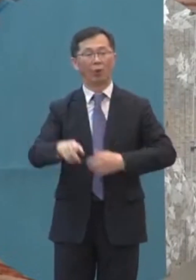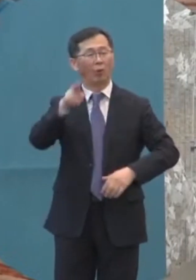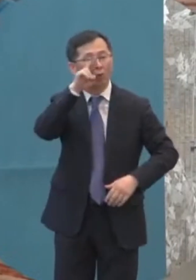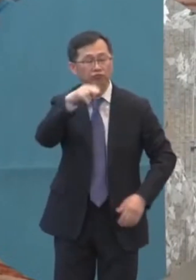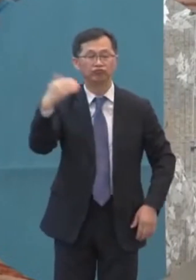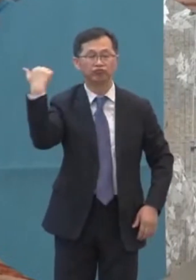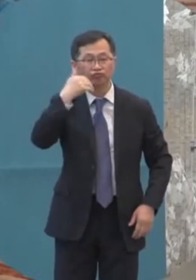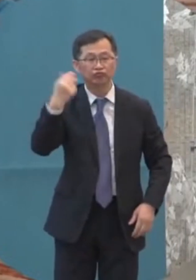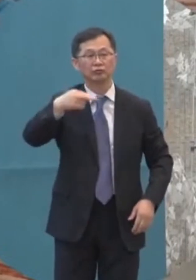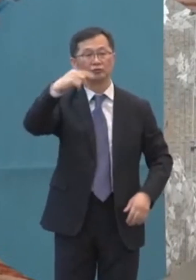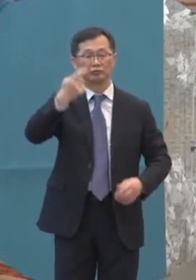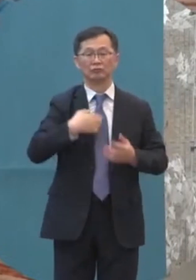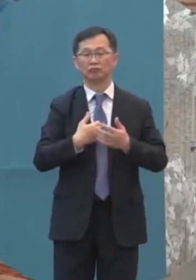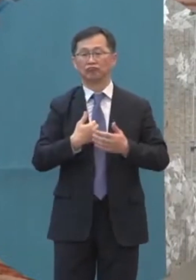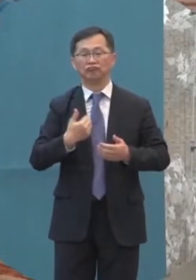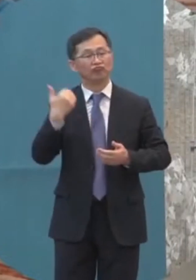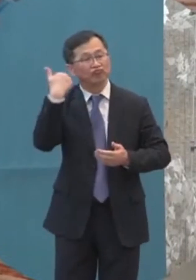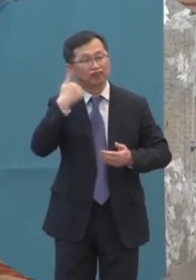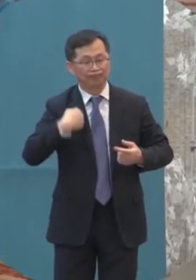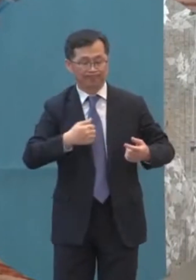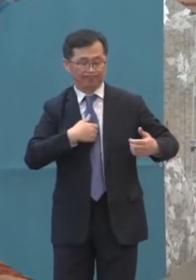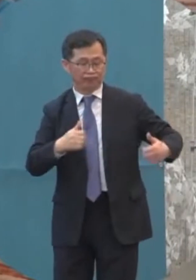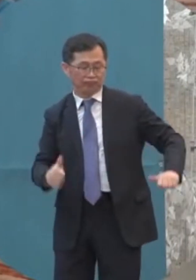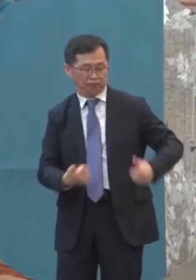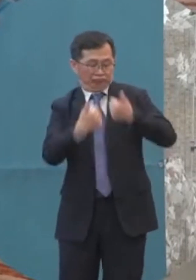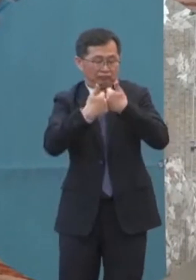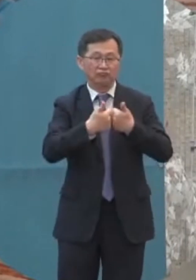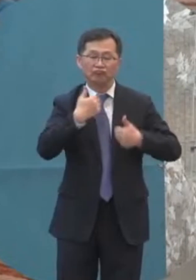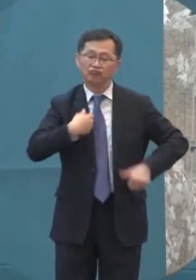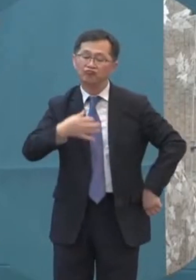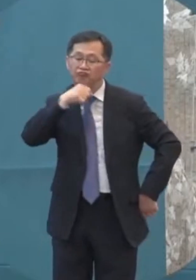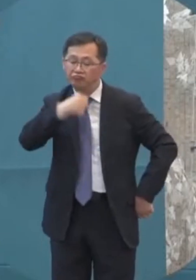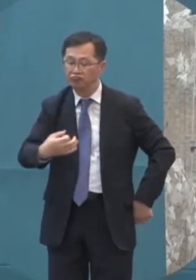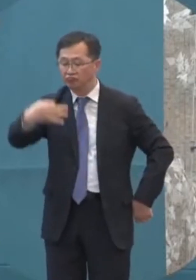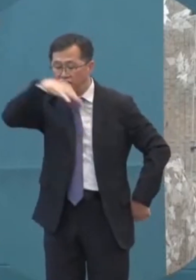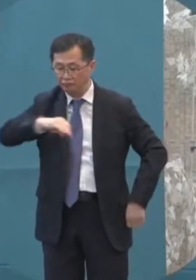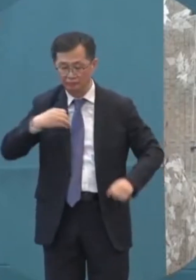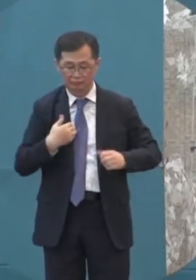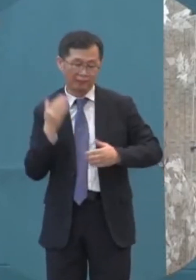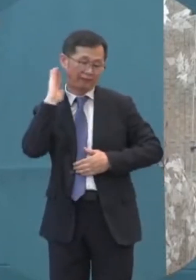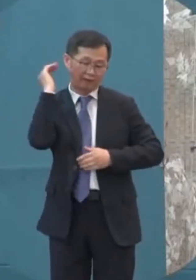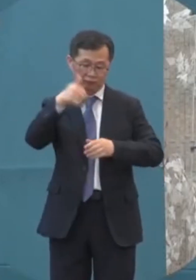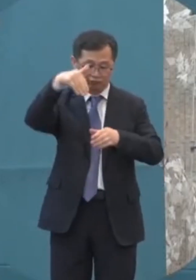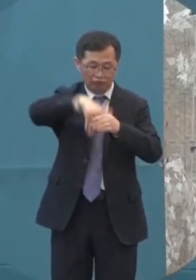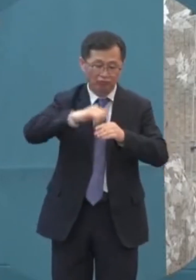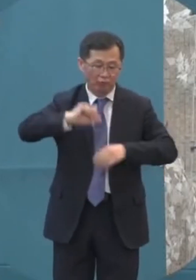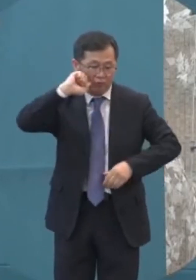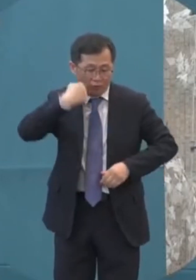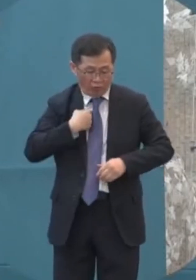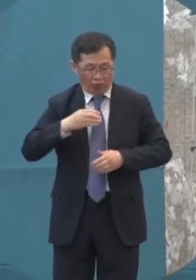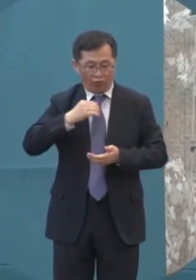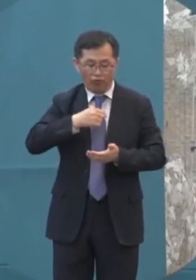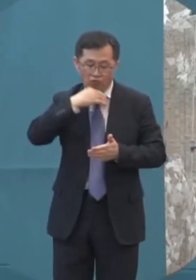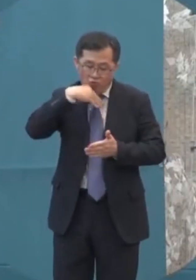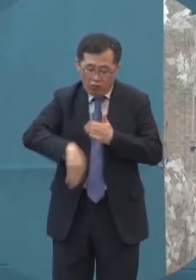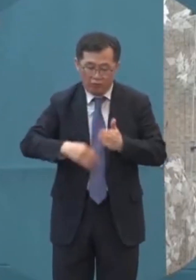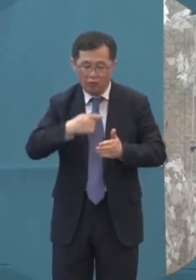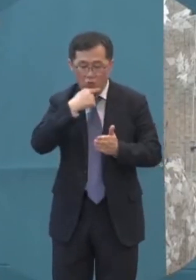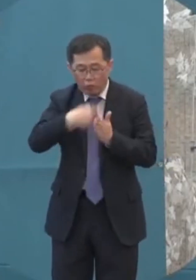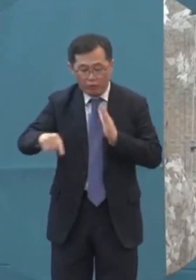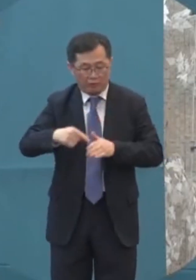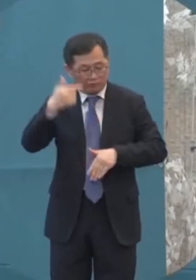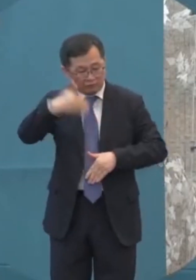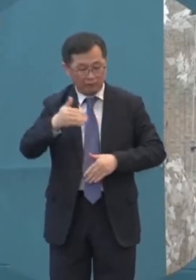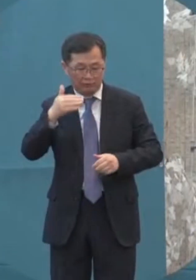혹시라도 잠재 경쟁자가 점수 따서 자기들 대선에 어려움이 생길까 봐 그렇게 회방 놓는